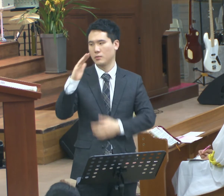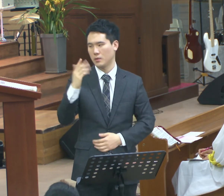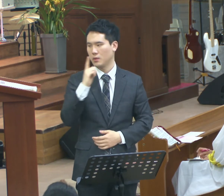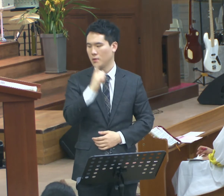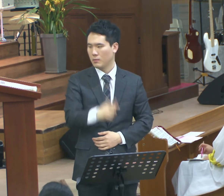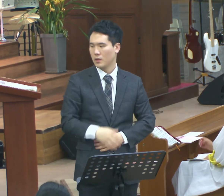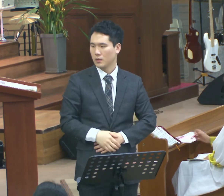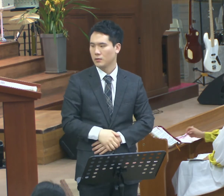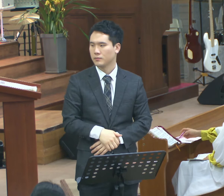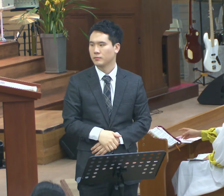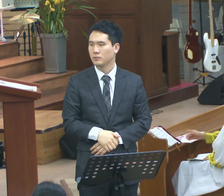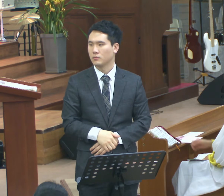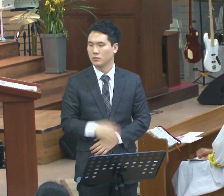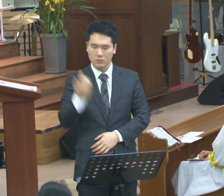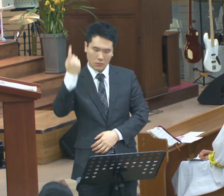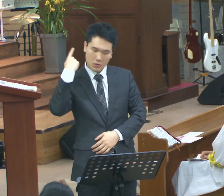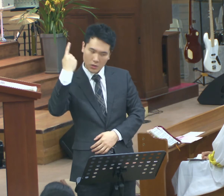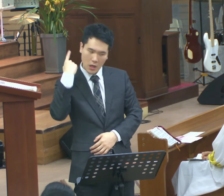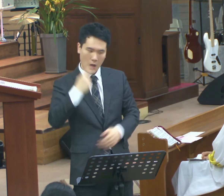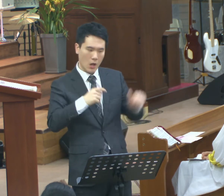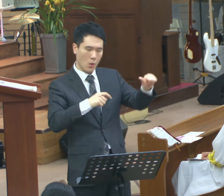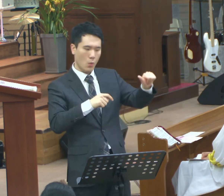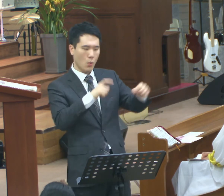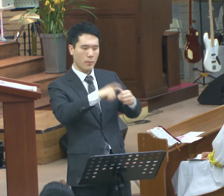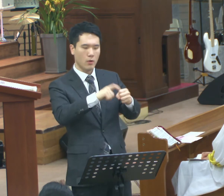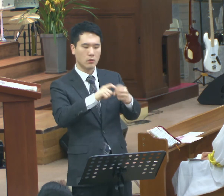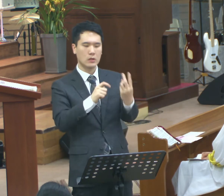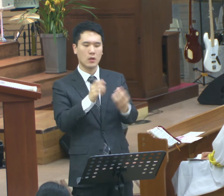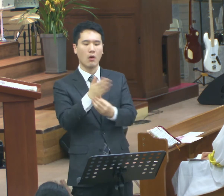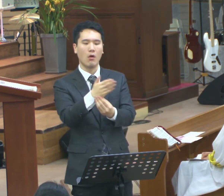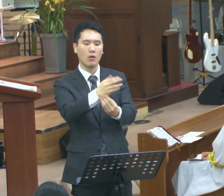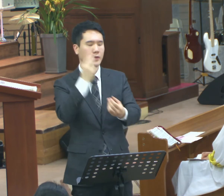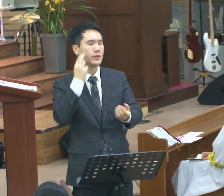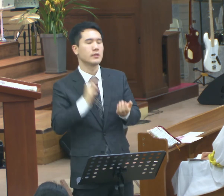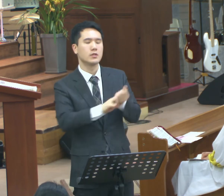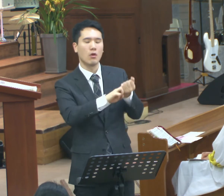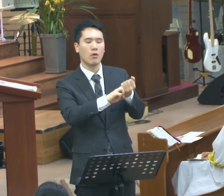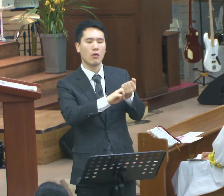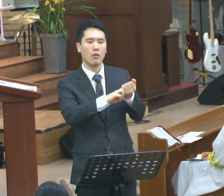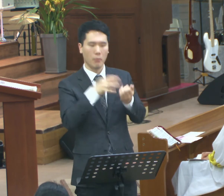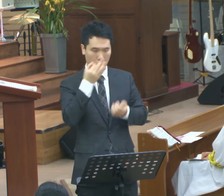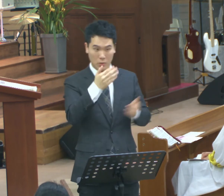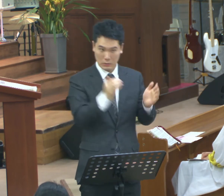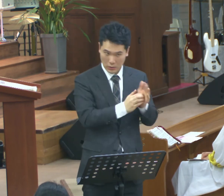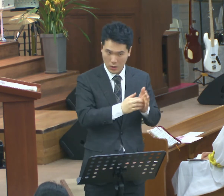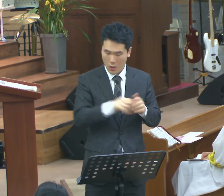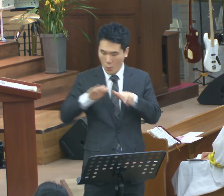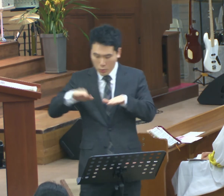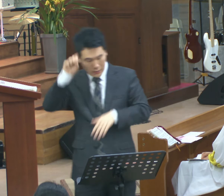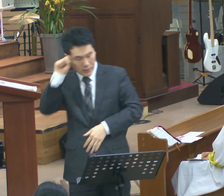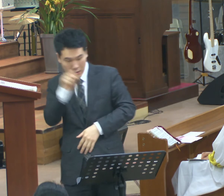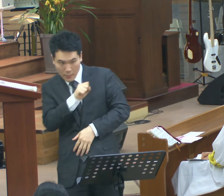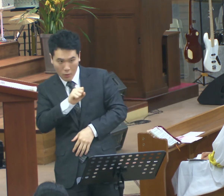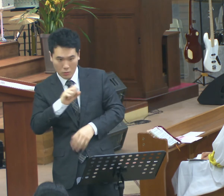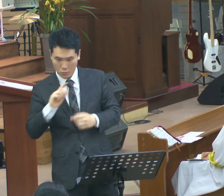오후에 오병이어의 기적이 있었잖아요. 그리고 오늘 새벽이 되었어요. 그런데 어제 주님이